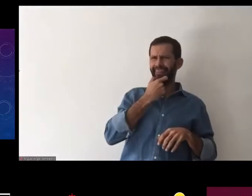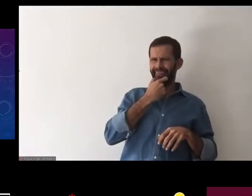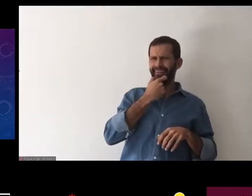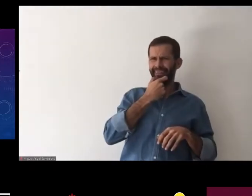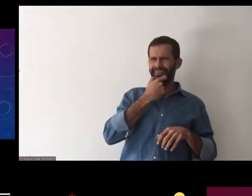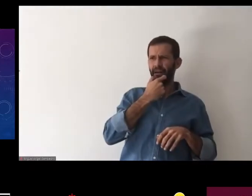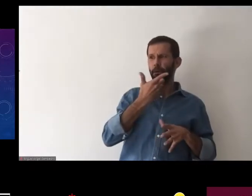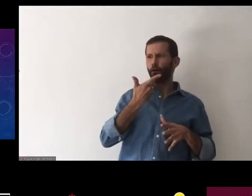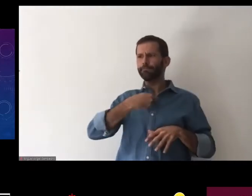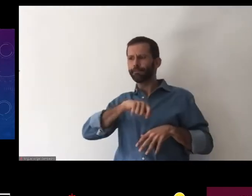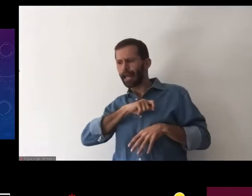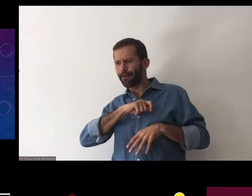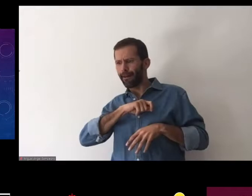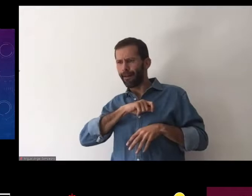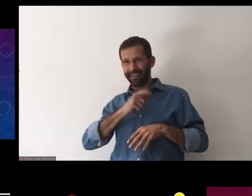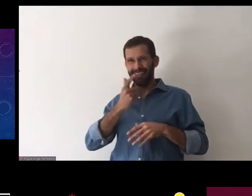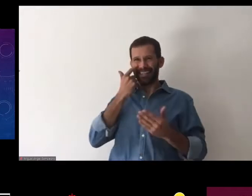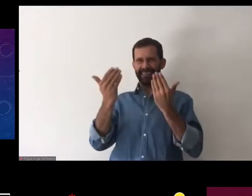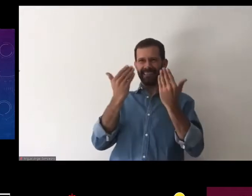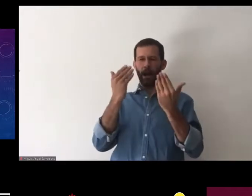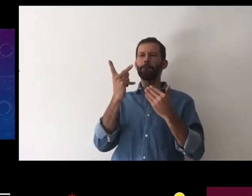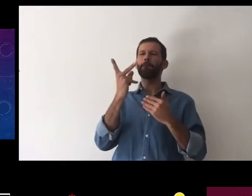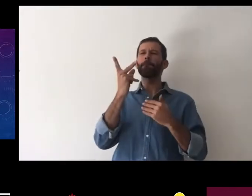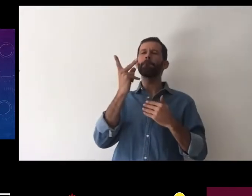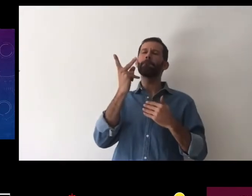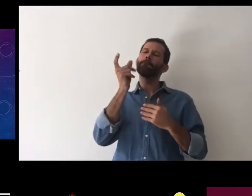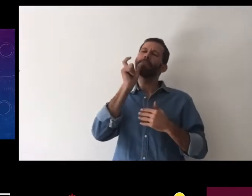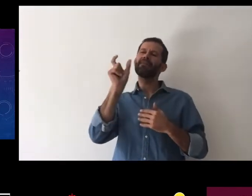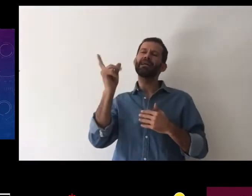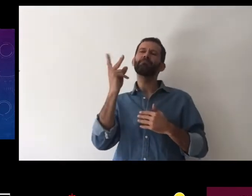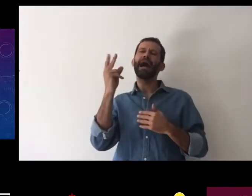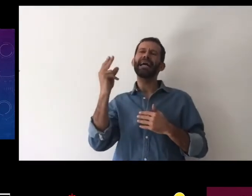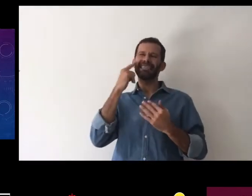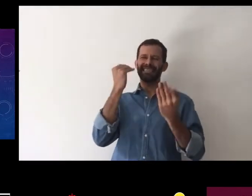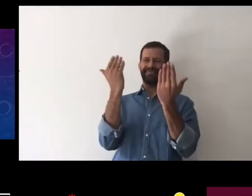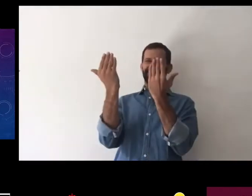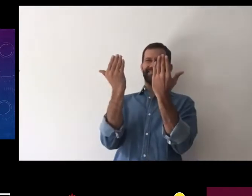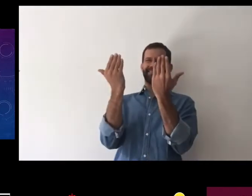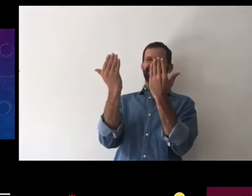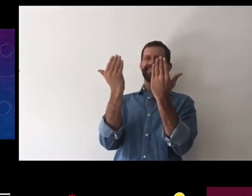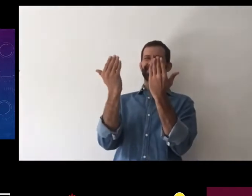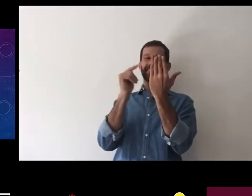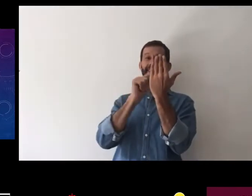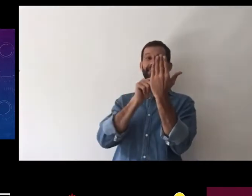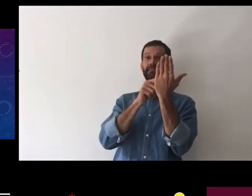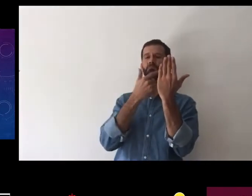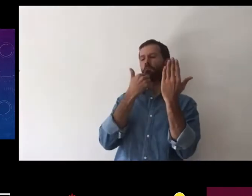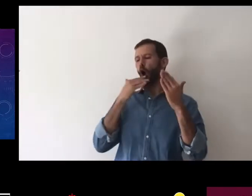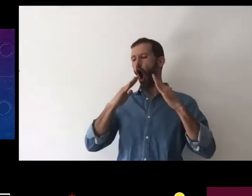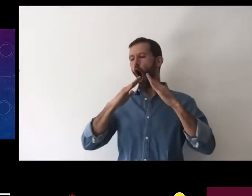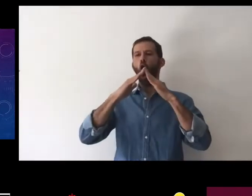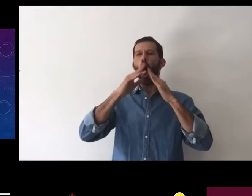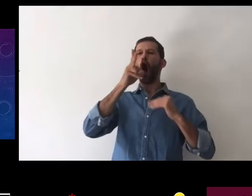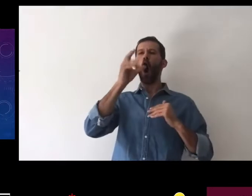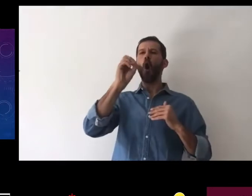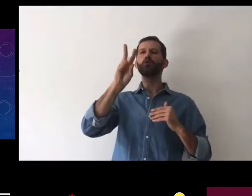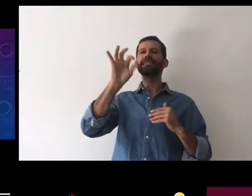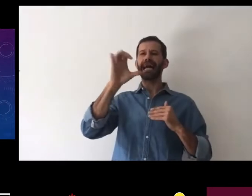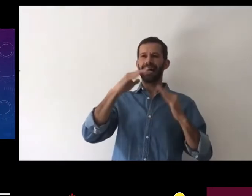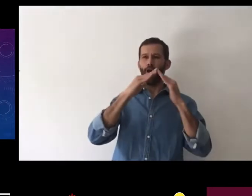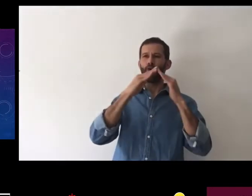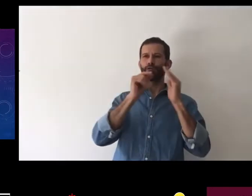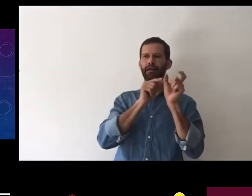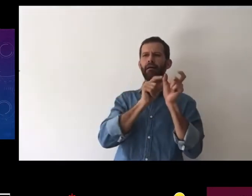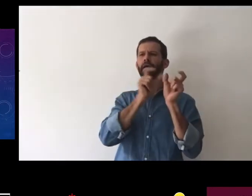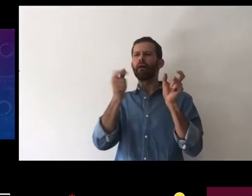quiero aprender español, pero yo sé inglés, vamos a hacer esta comparativa a través de usos de pares de palabras,